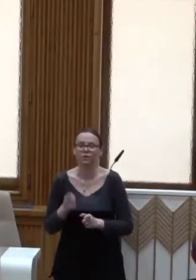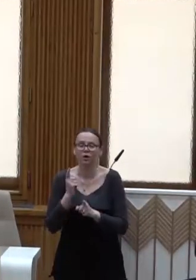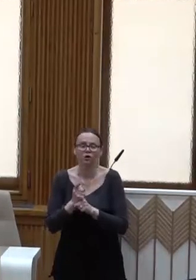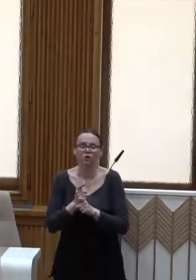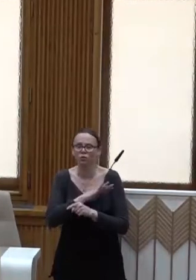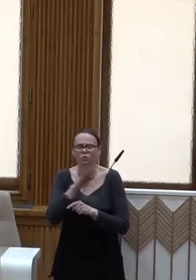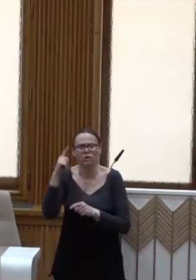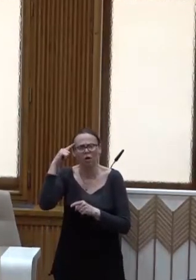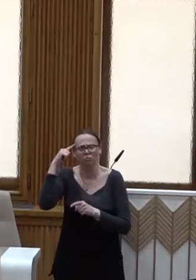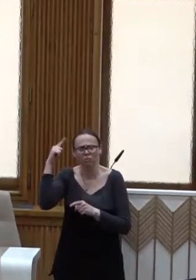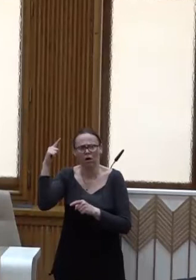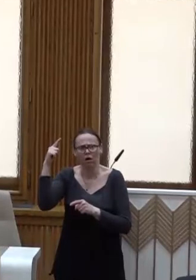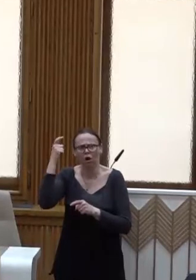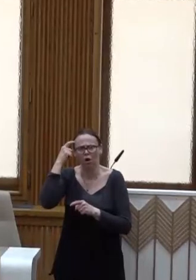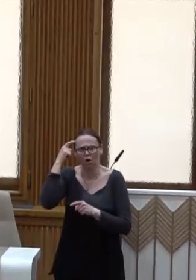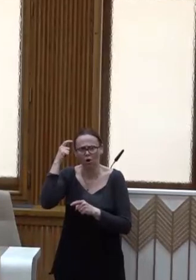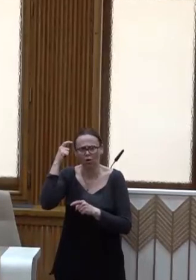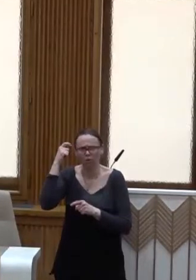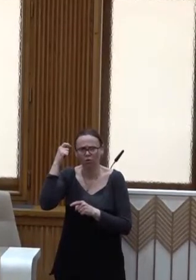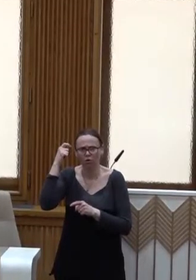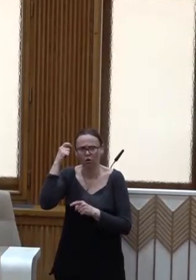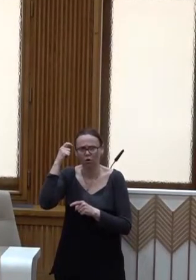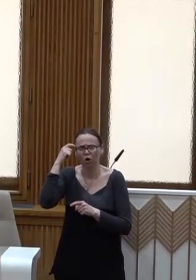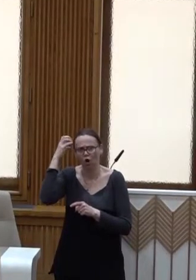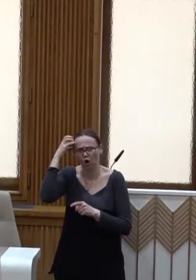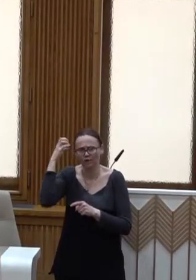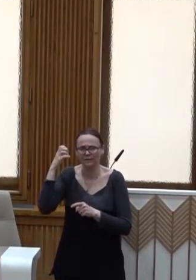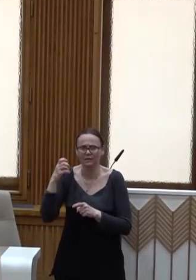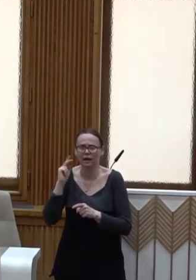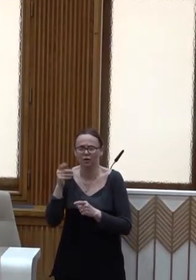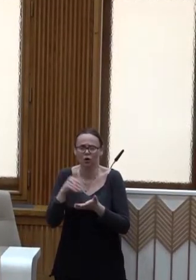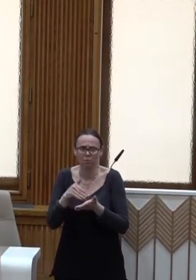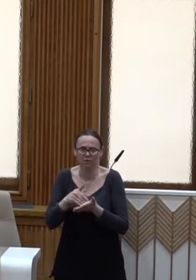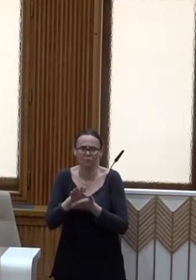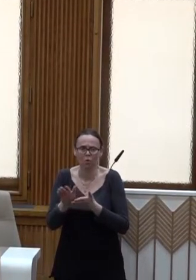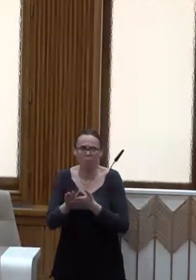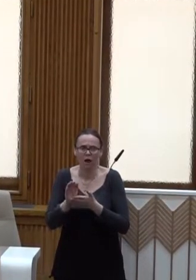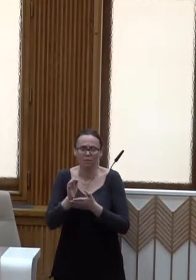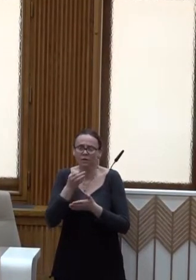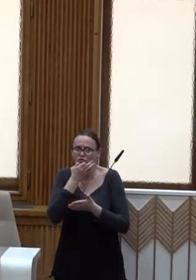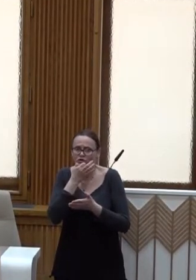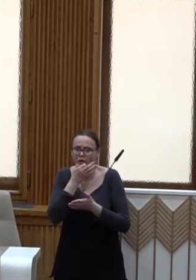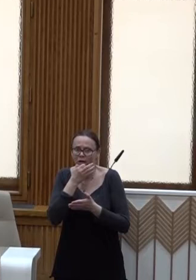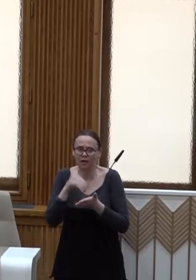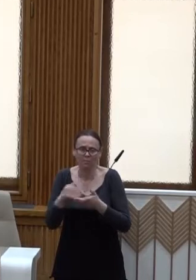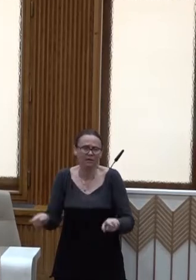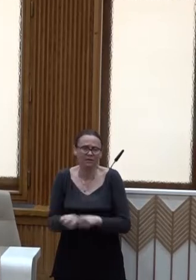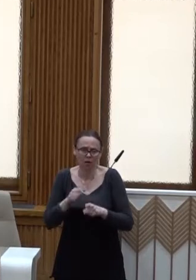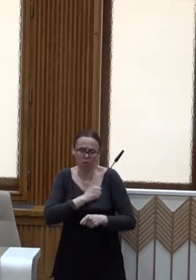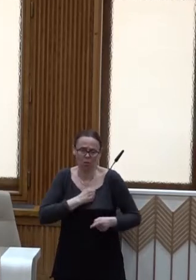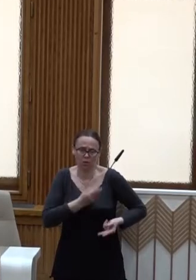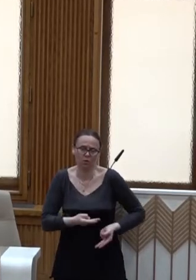vsa logistika, ki je potrebno uporabiti v primeru potrebe po takojšnji hospitalizaciji. Se